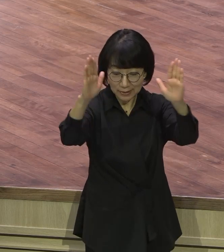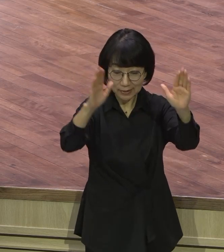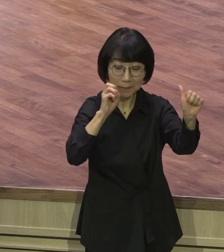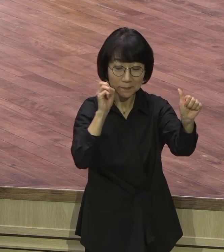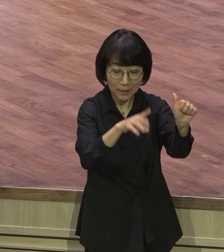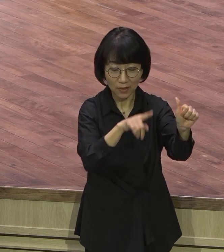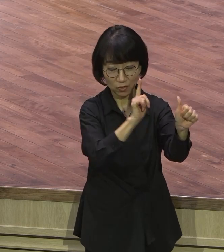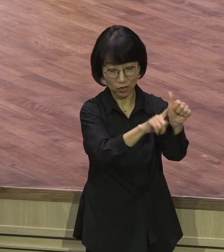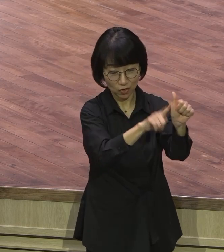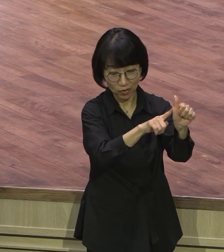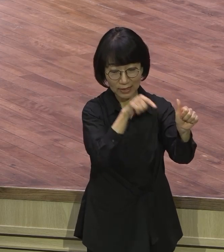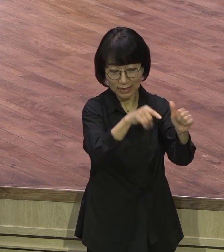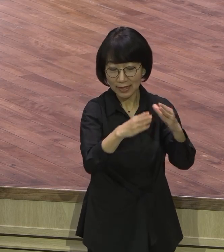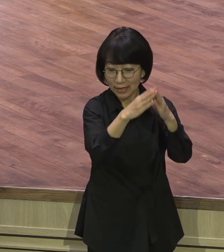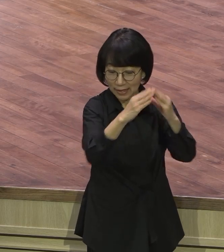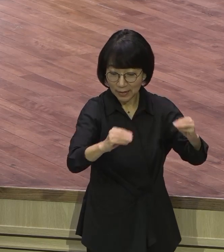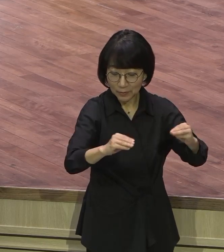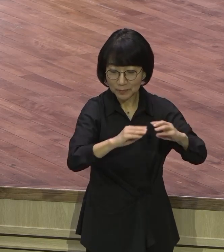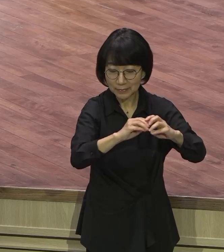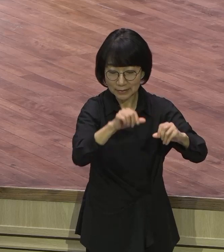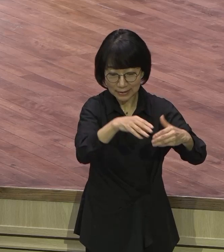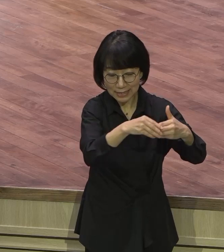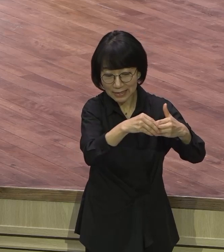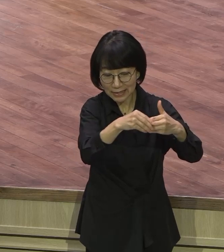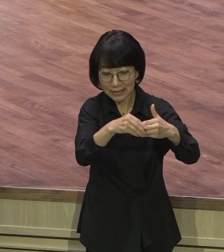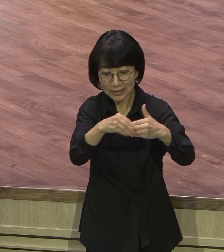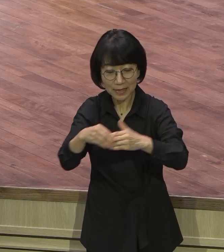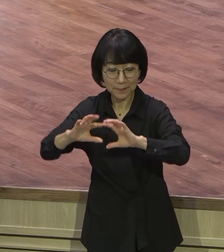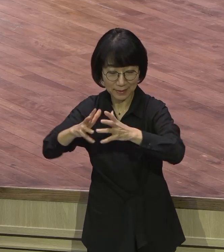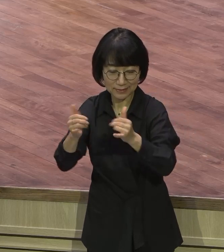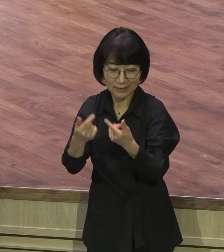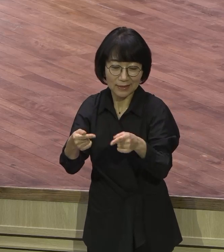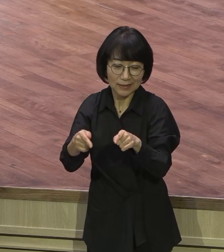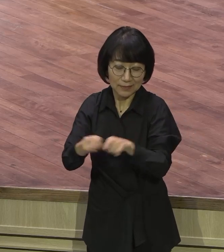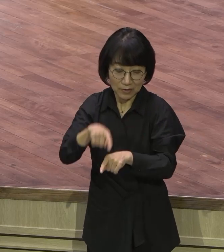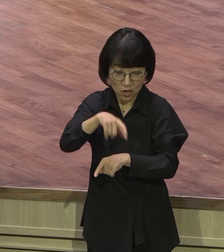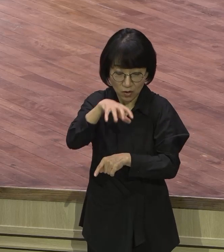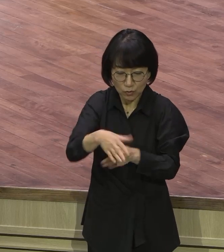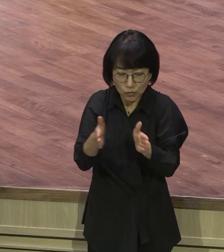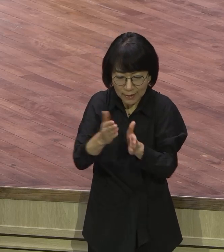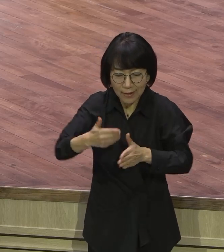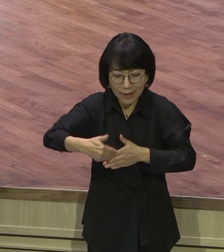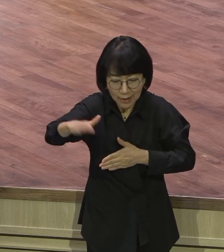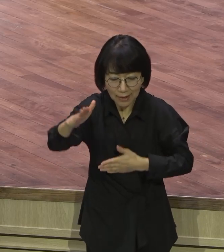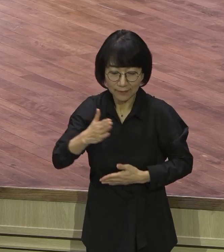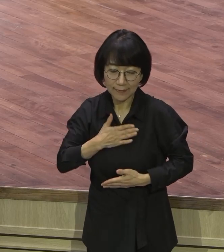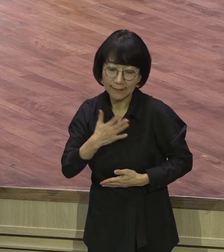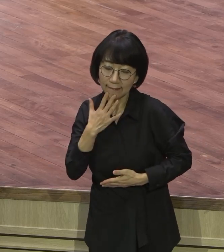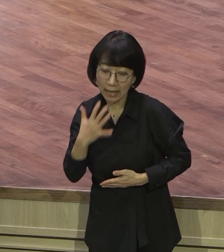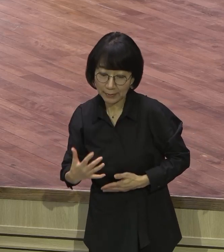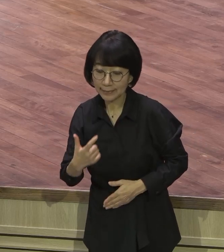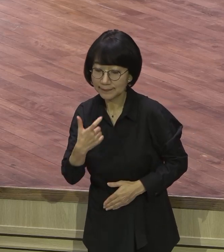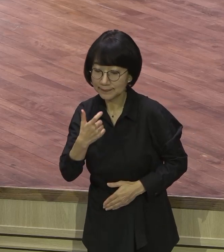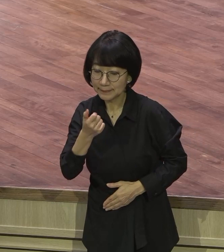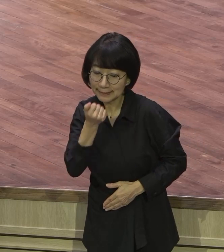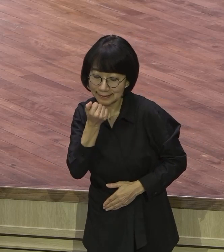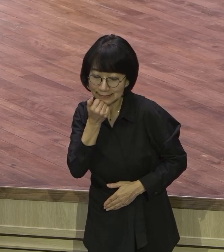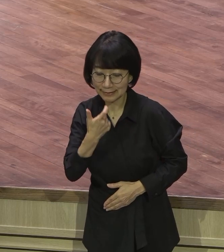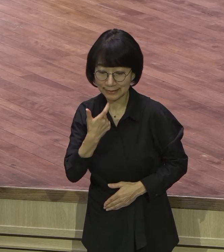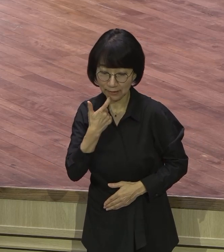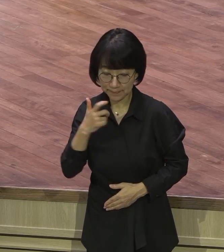시대에 너는 너가 예급 땅에서 인도하여 낸 백성과 함께 여기를 떠나서 내가 아브라함과 이삭과